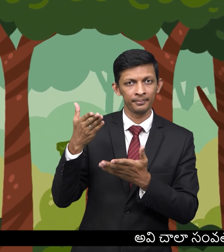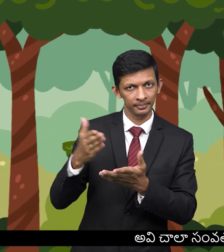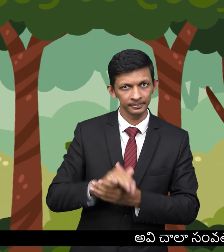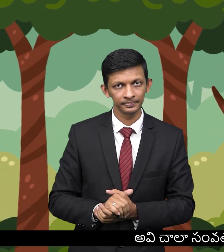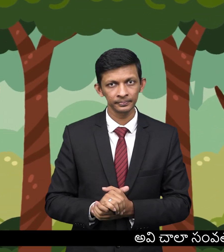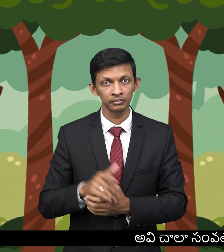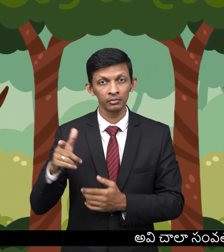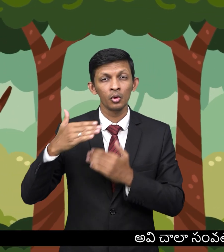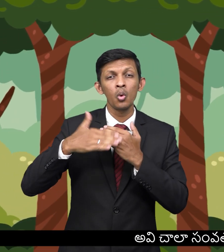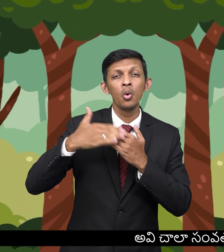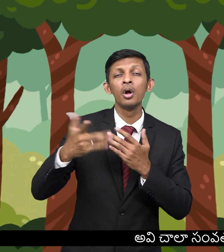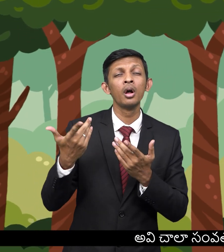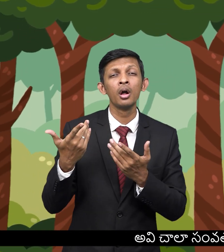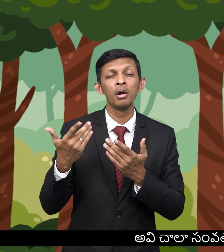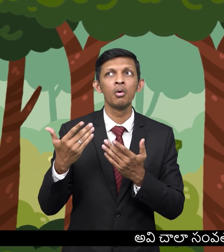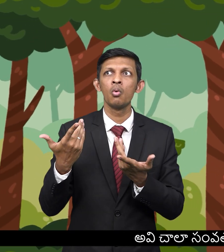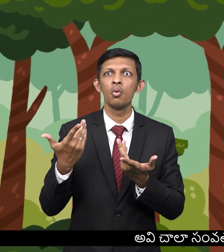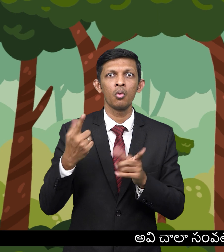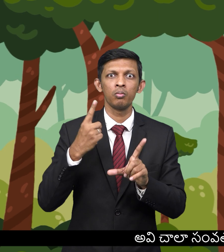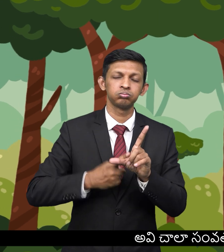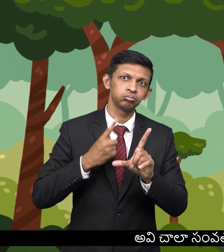అవి చాలా సంవత్సరాలు జీవిస్తాయి.